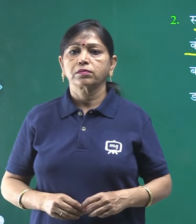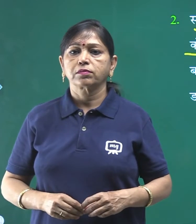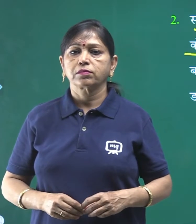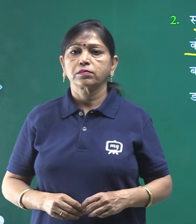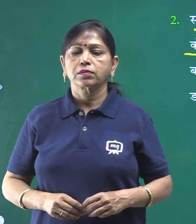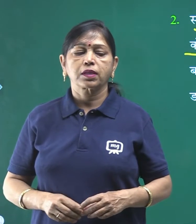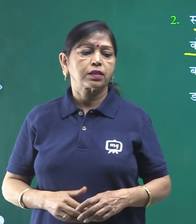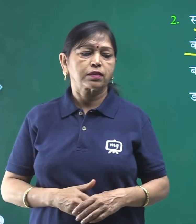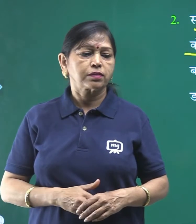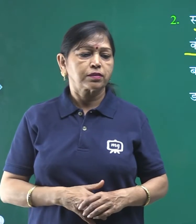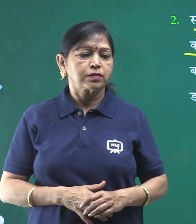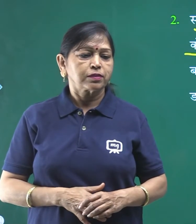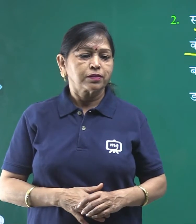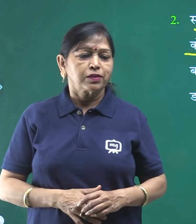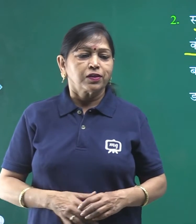धड़कन की ध्वनि